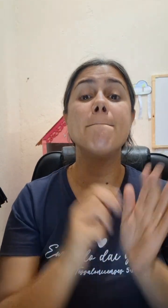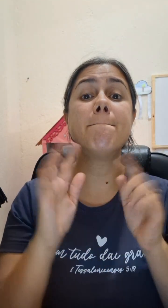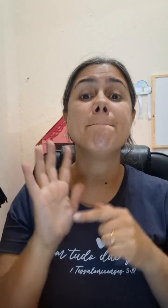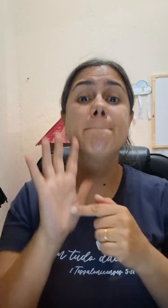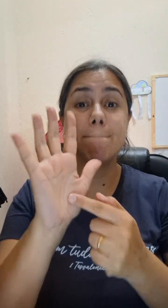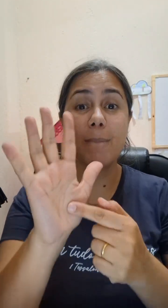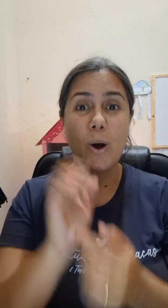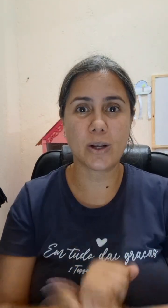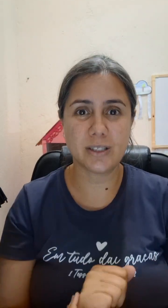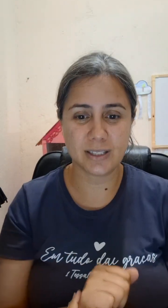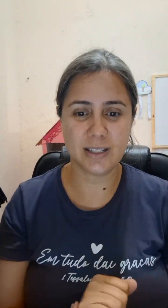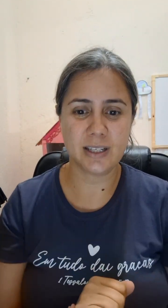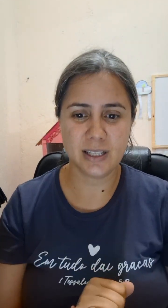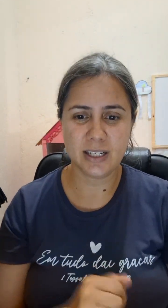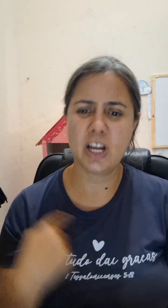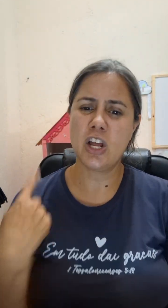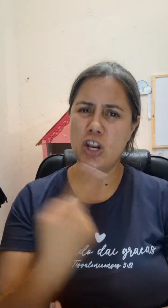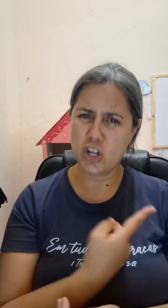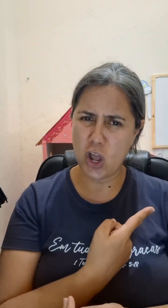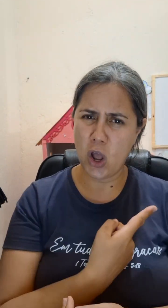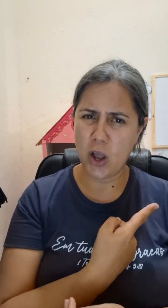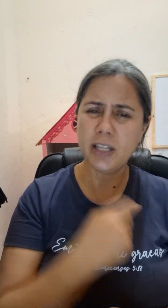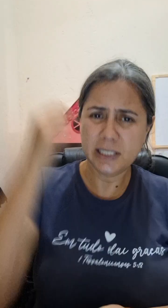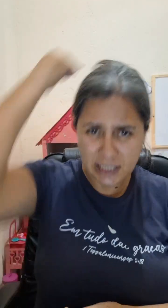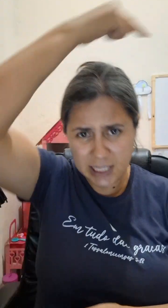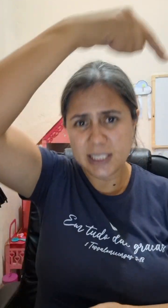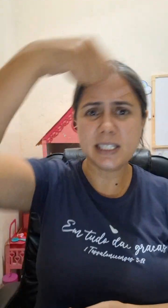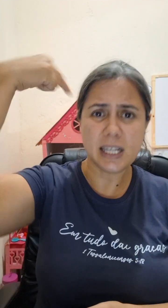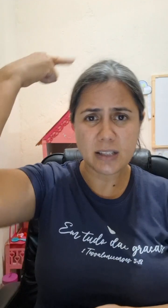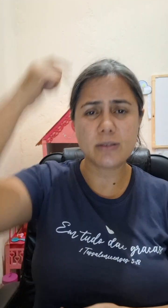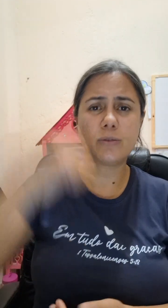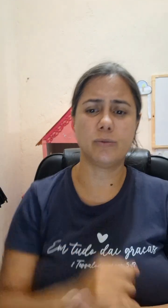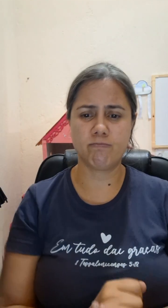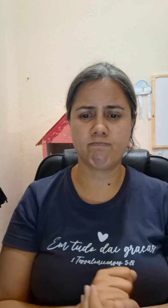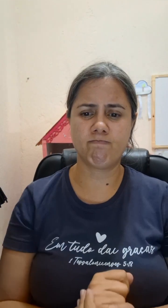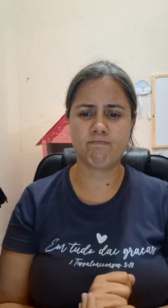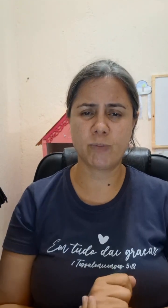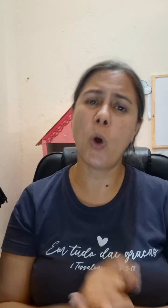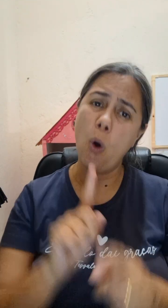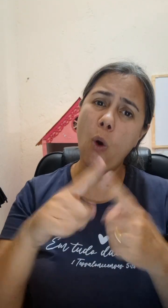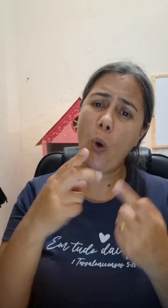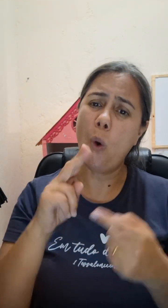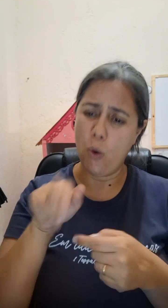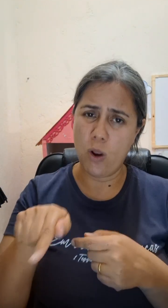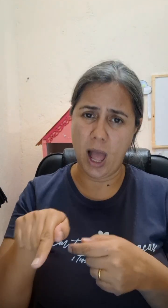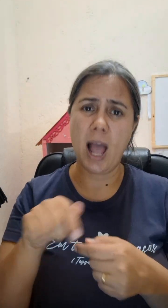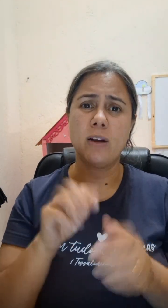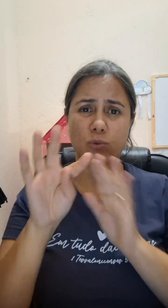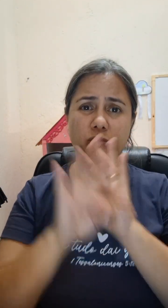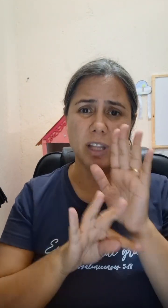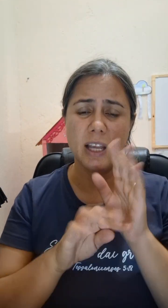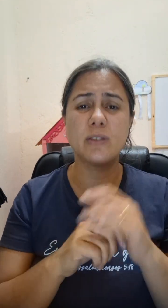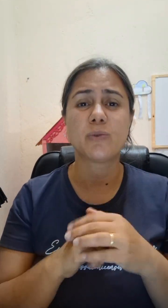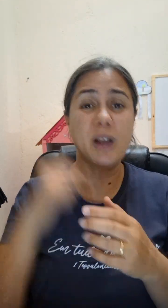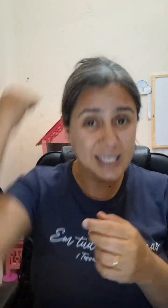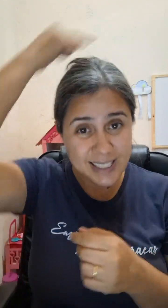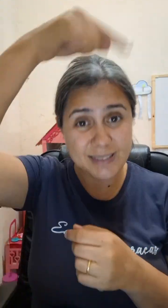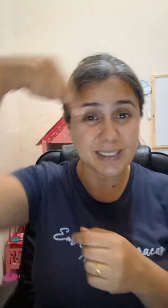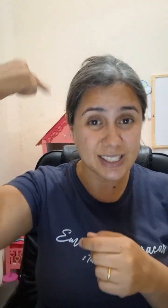obediência a palavra dele mostra que nós somos santos. Também,